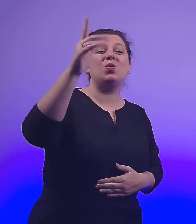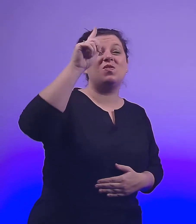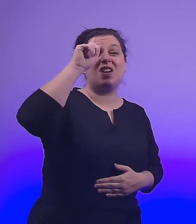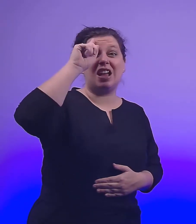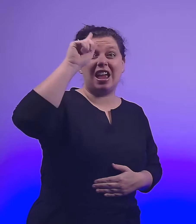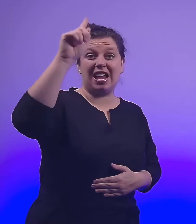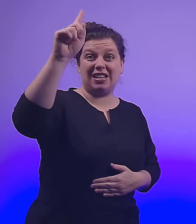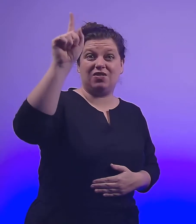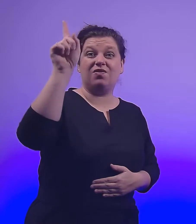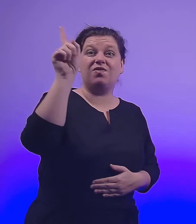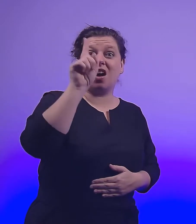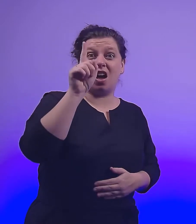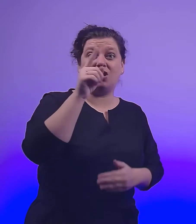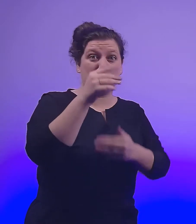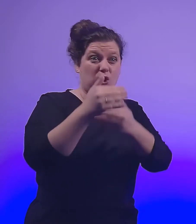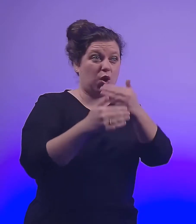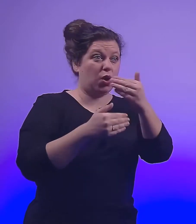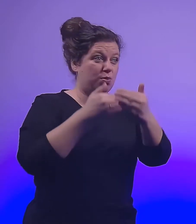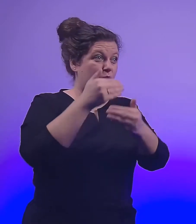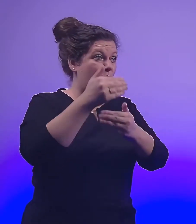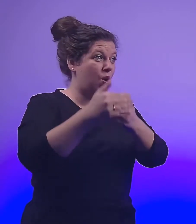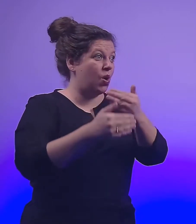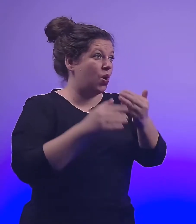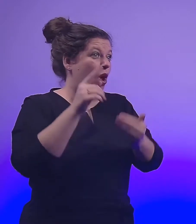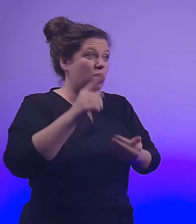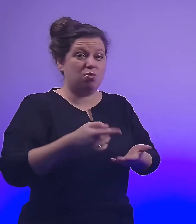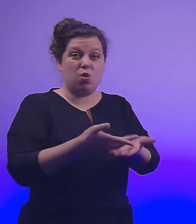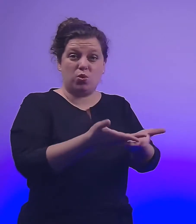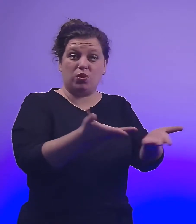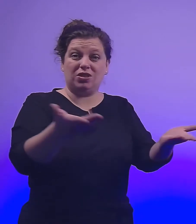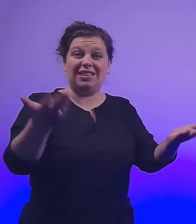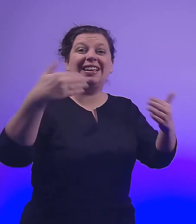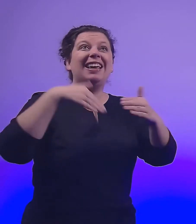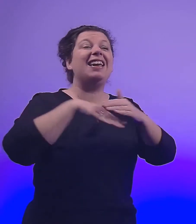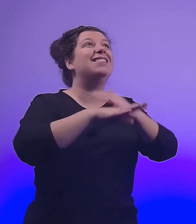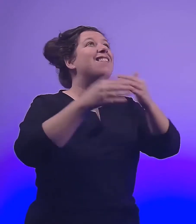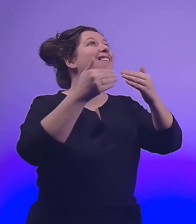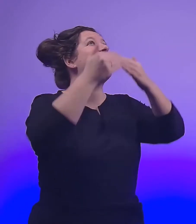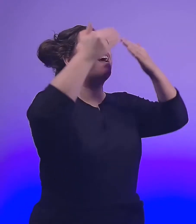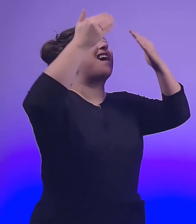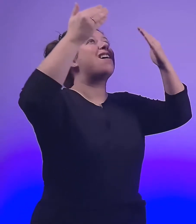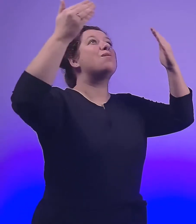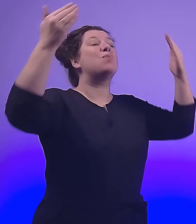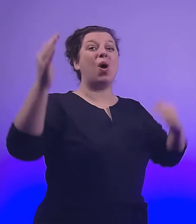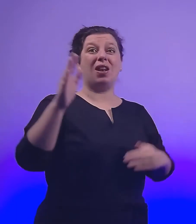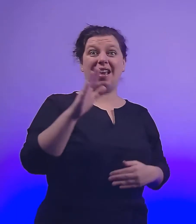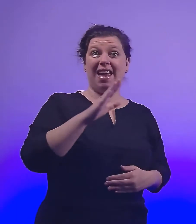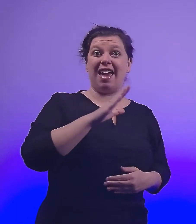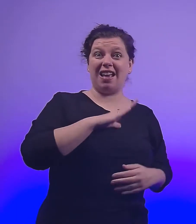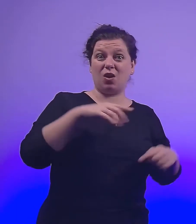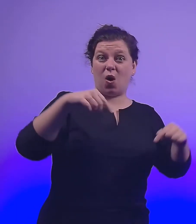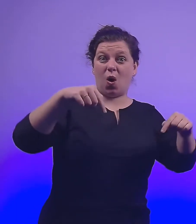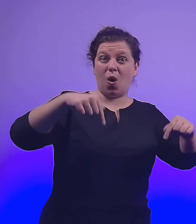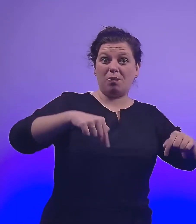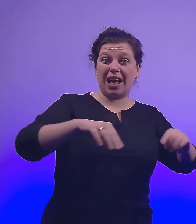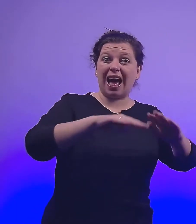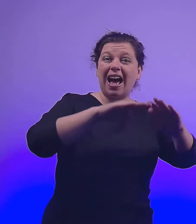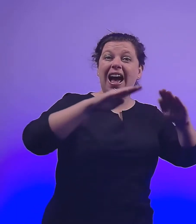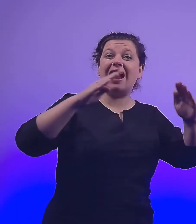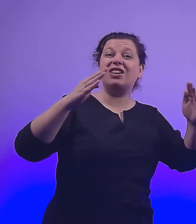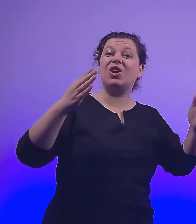U alleen weet wat gebeuren moet, in de hemel en